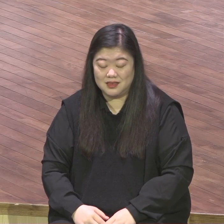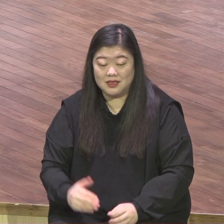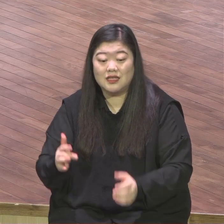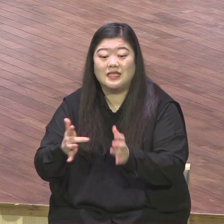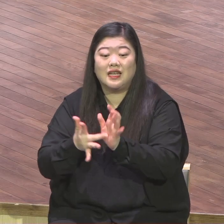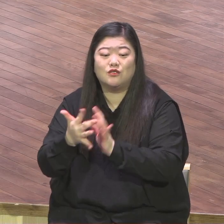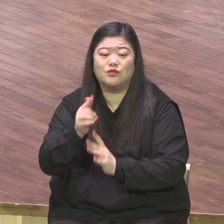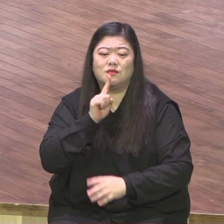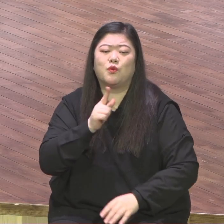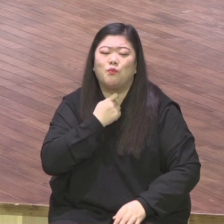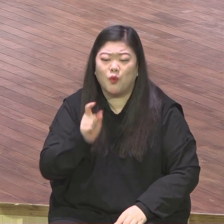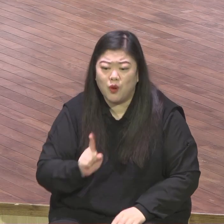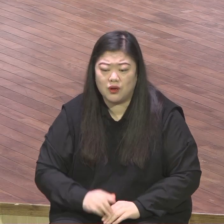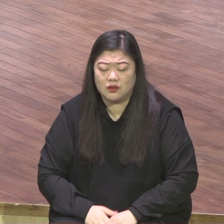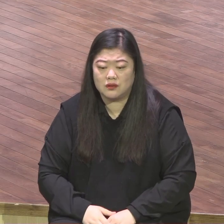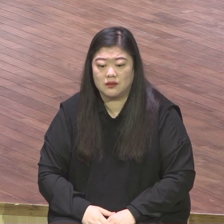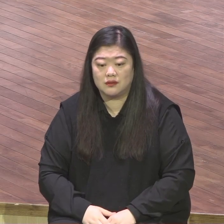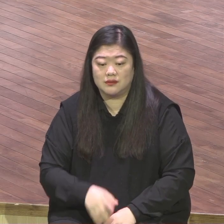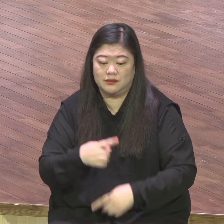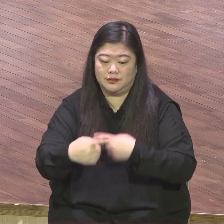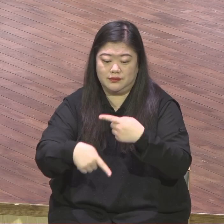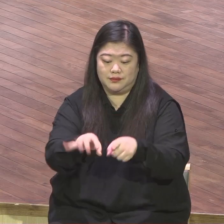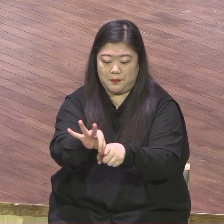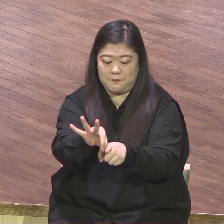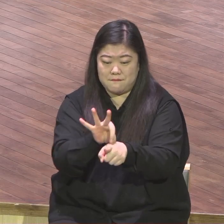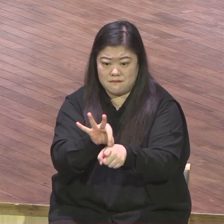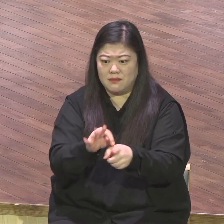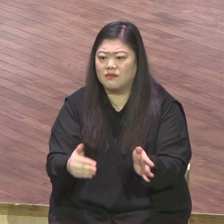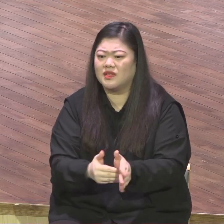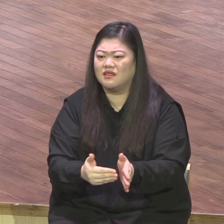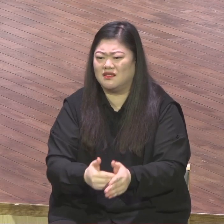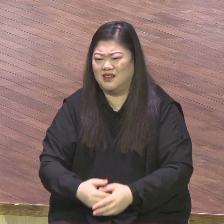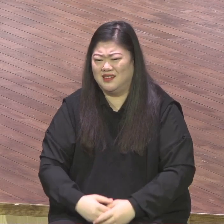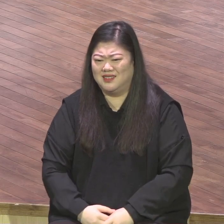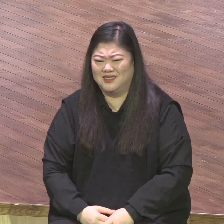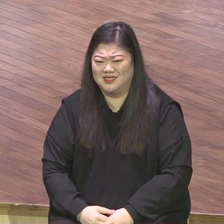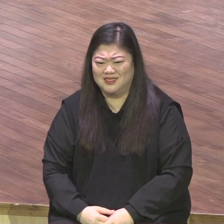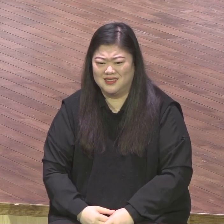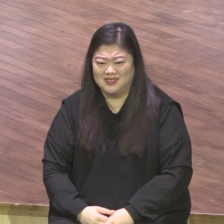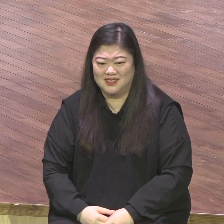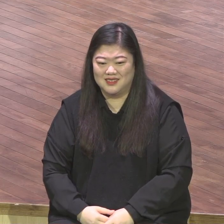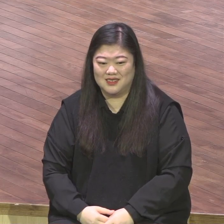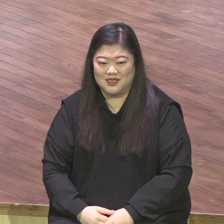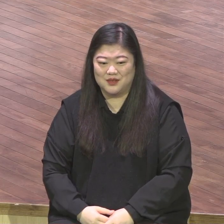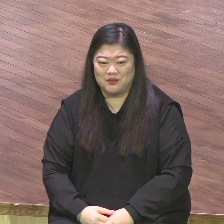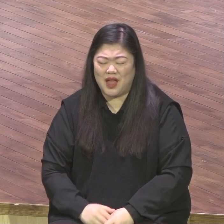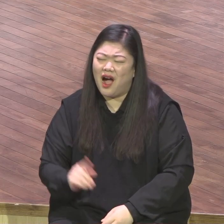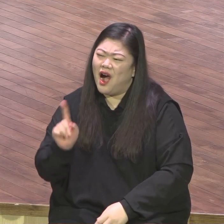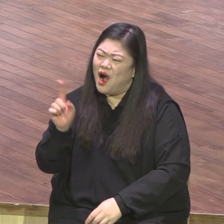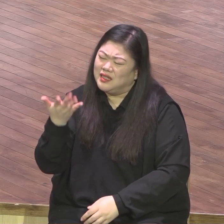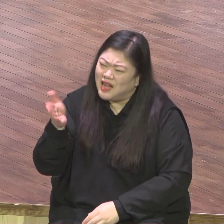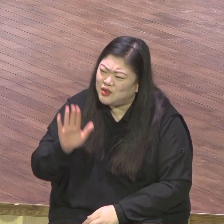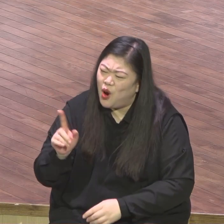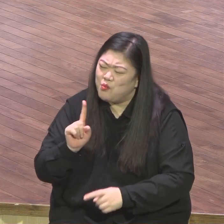마라. 토 달지 말한 거예요. 하나님 하신다고. 하나님의 능력 가지고